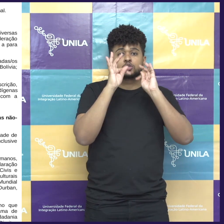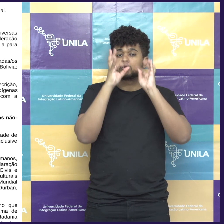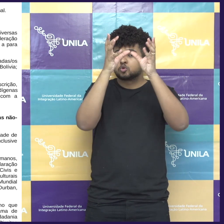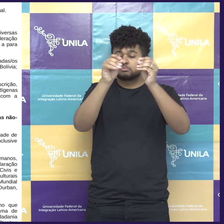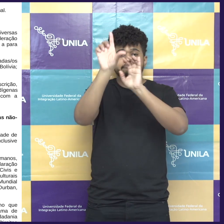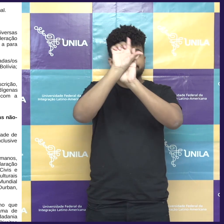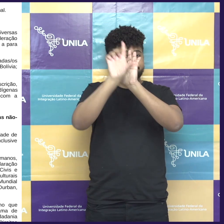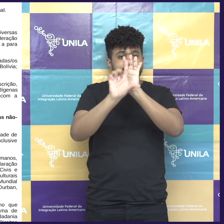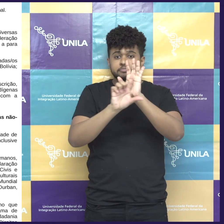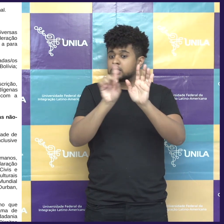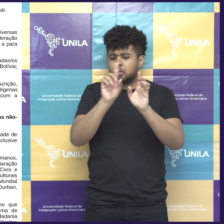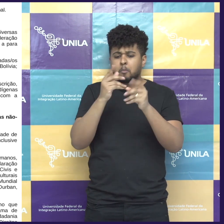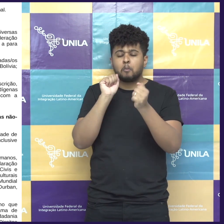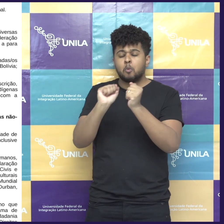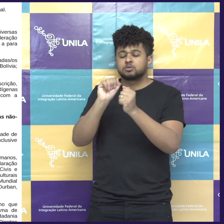distinção de qualquer natureza,